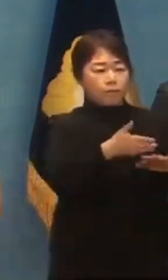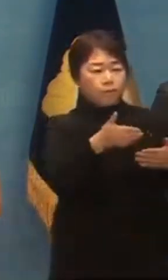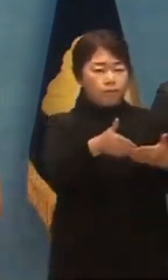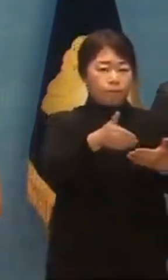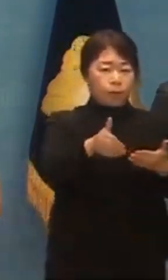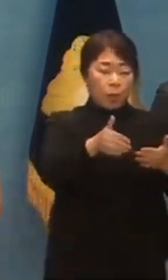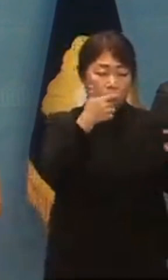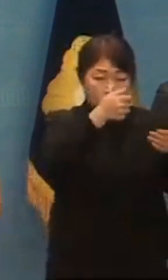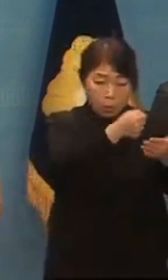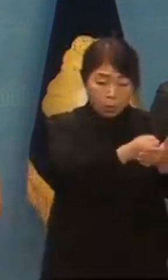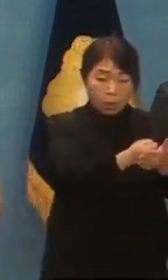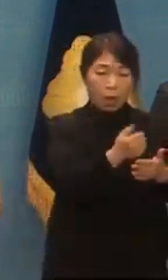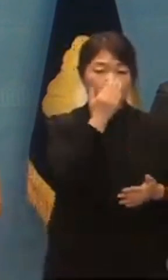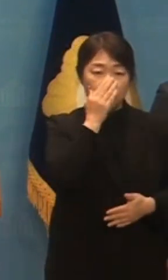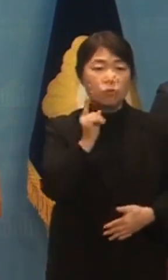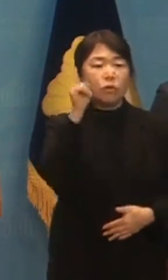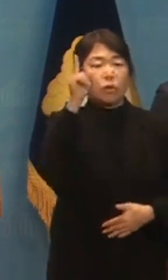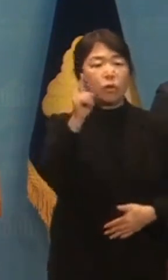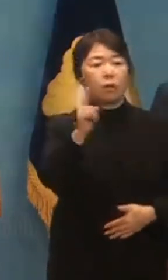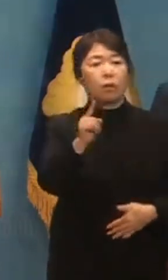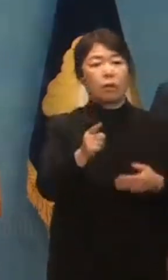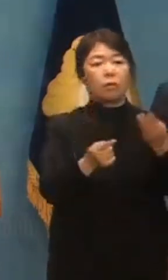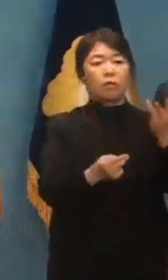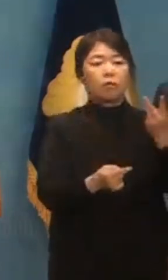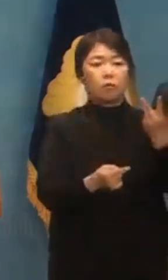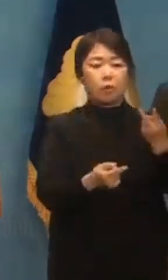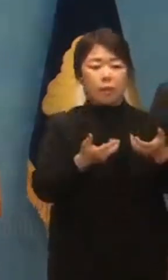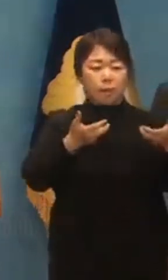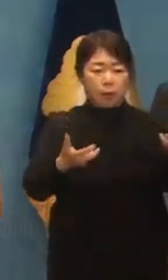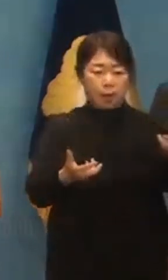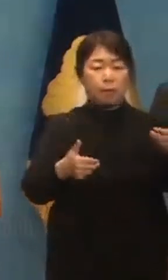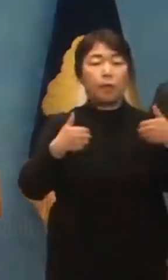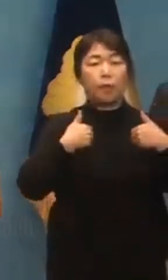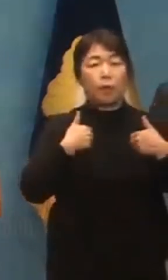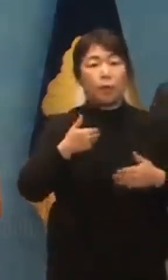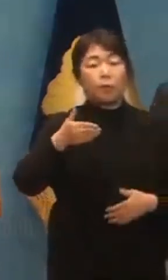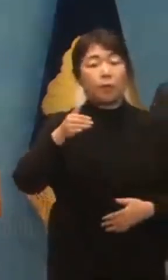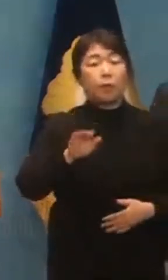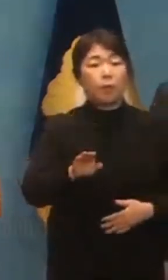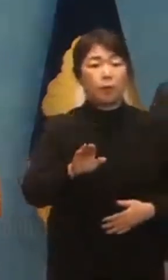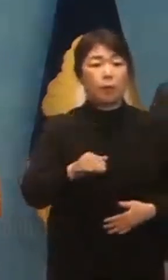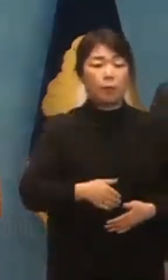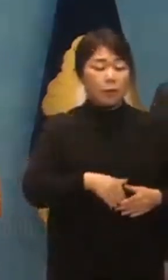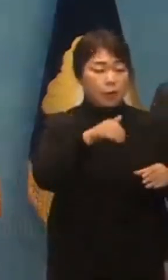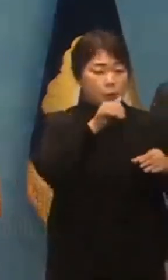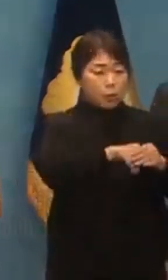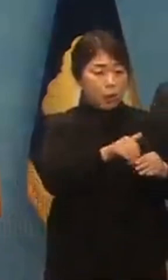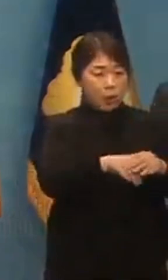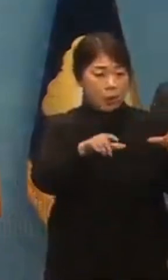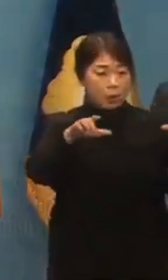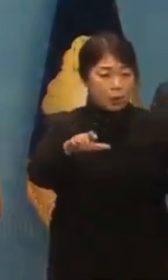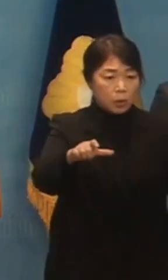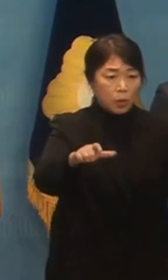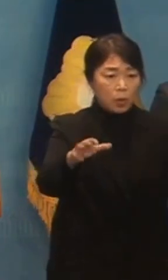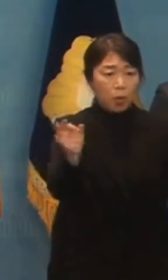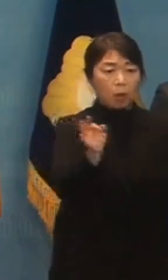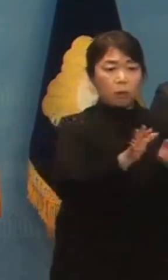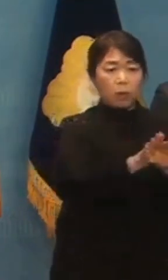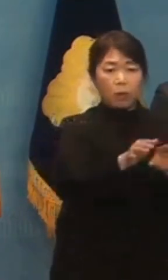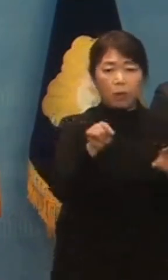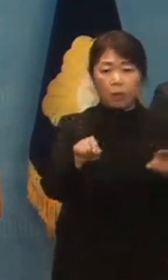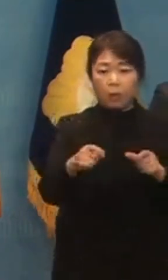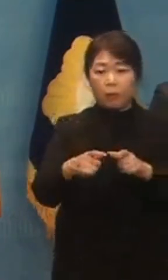순천을 단독으로 2개로 만드는 거였습니다. 그런데 그로 인하여 선거구가 없어지는 다른